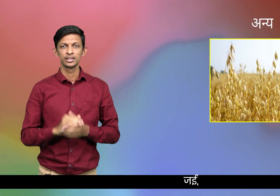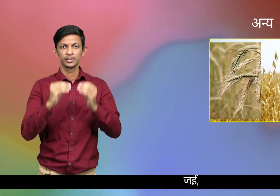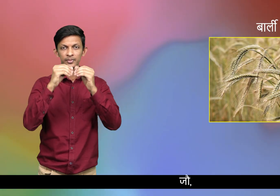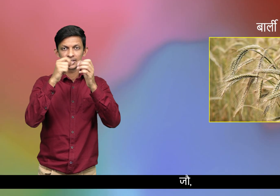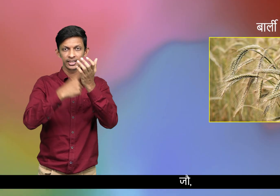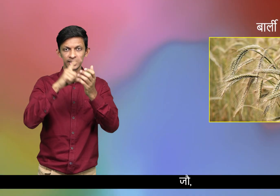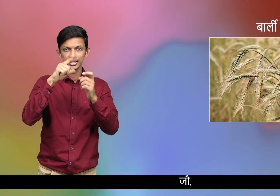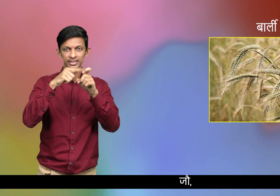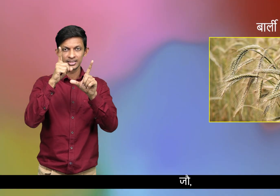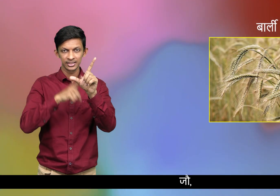जौ,